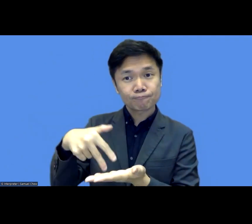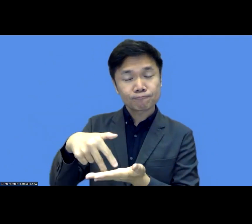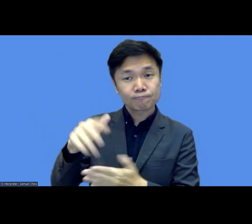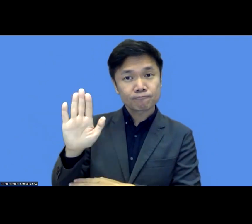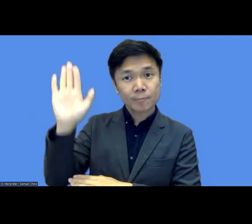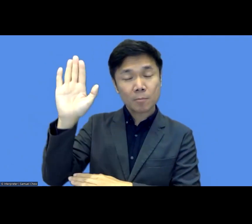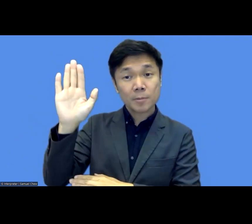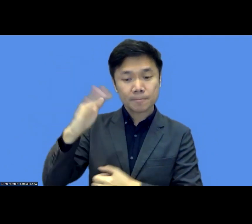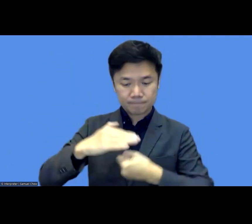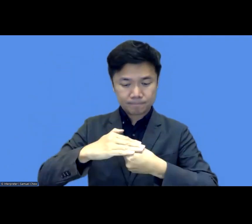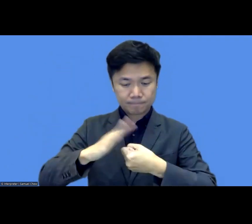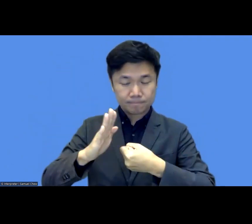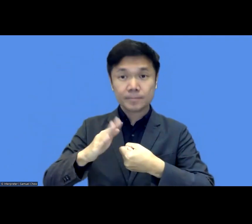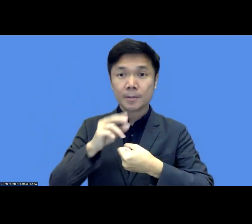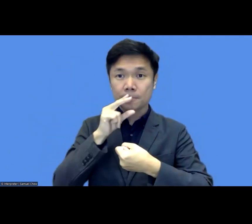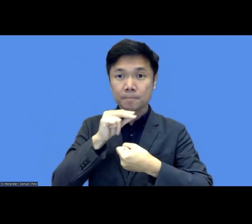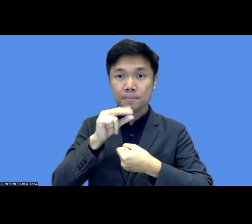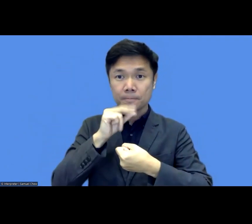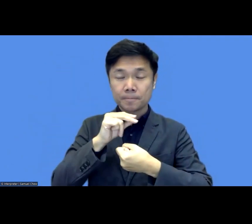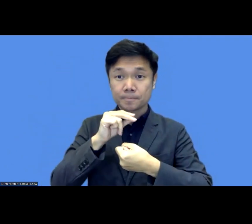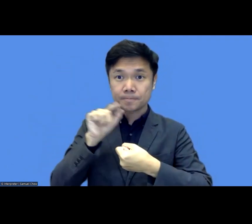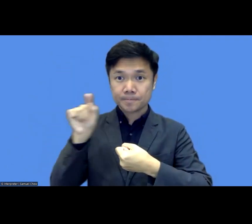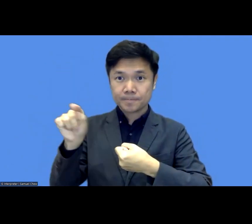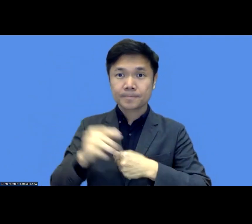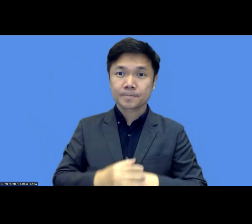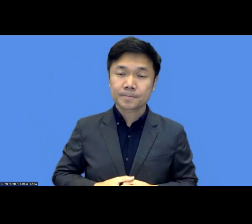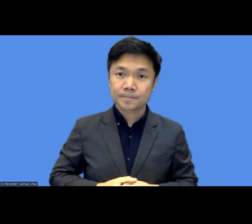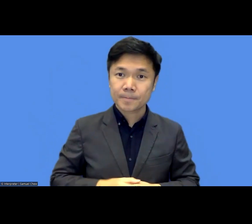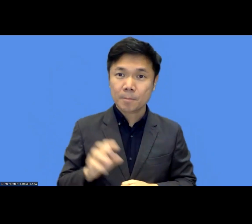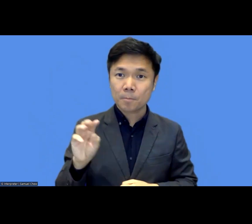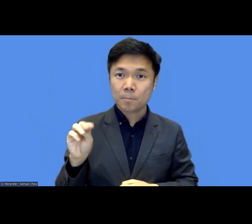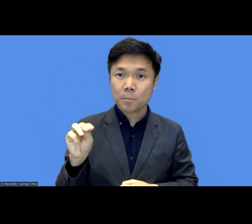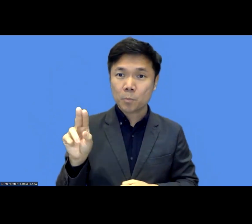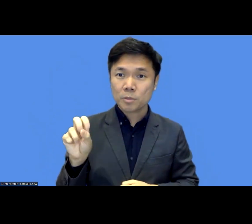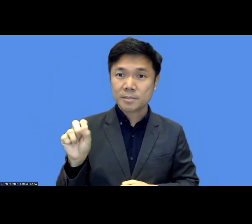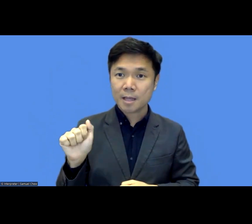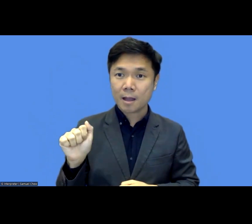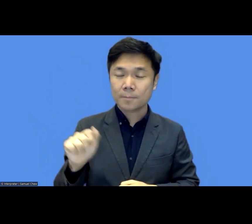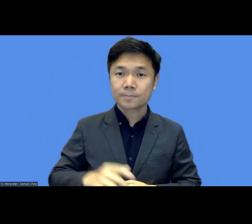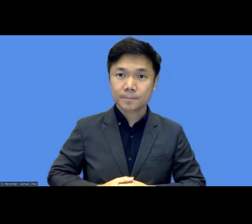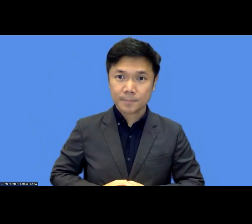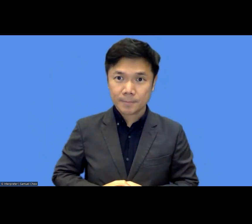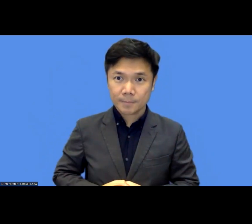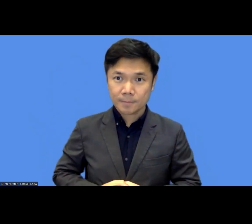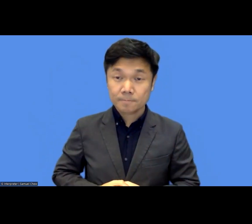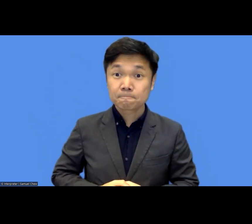2019. Ahora vamos a ver si Tania nos puede habilitar el acceso al micrófono.